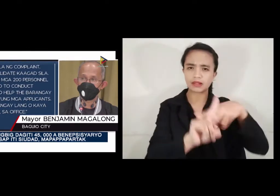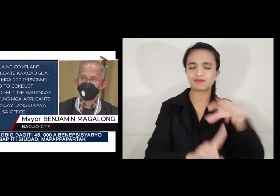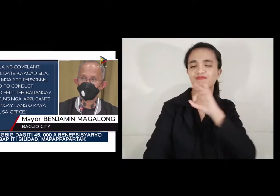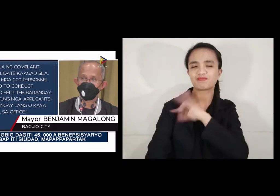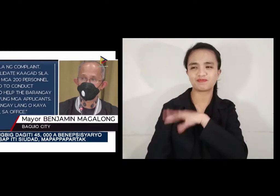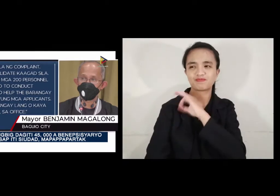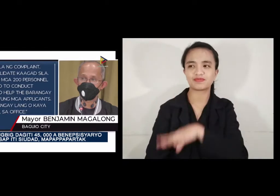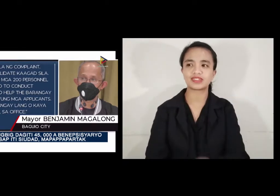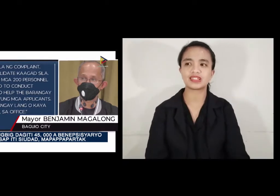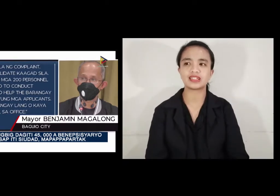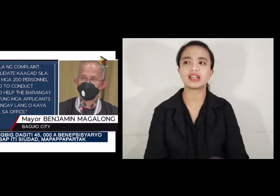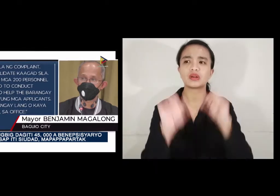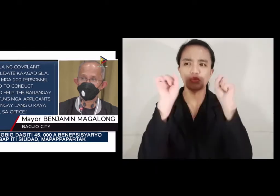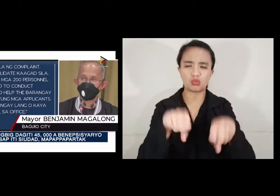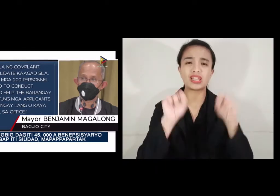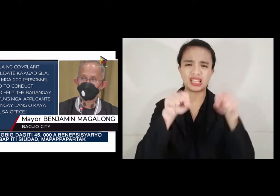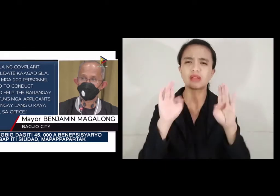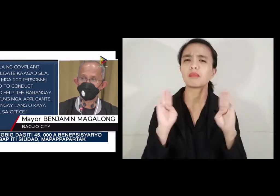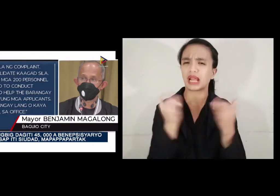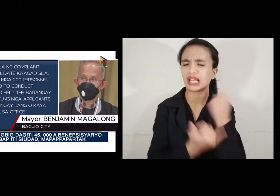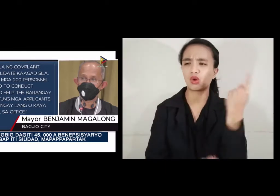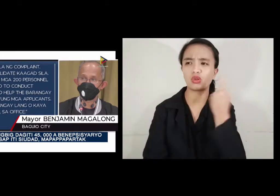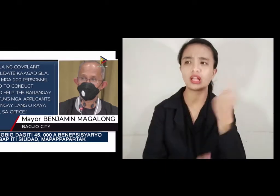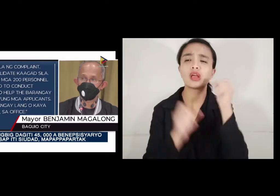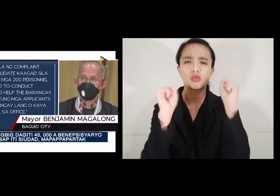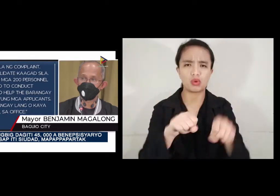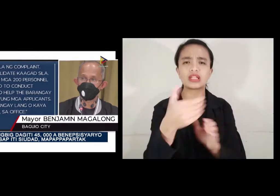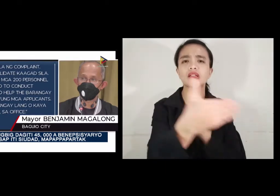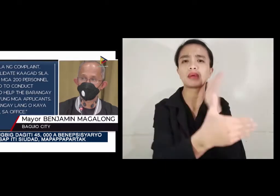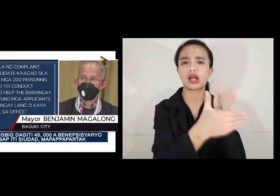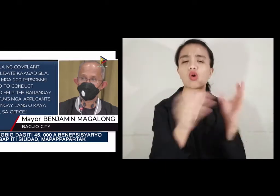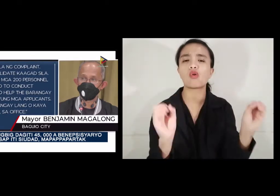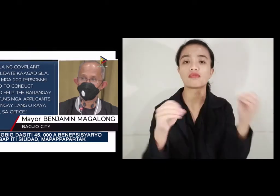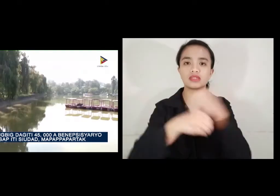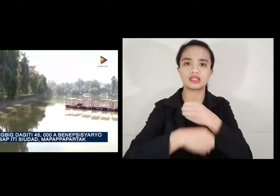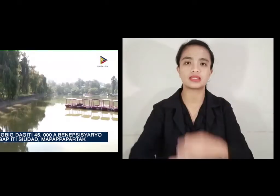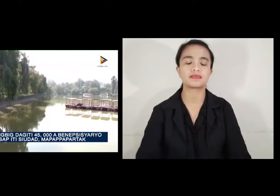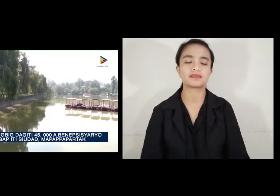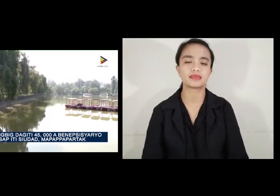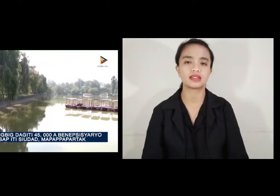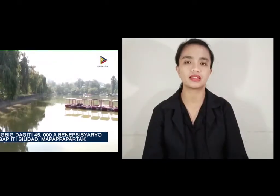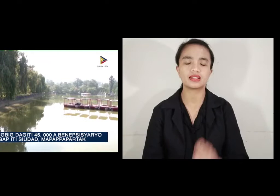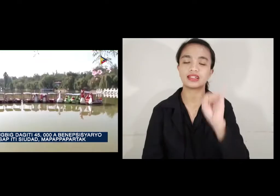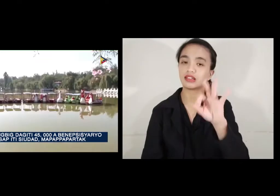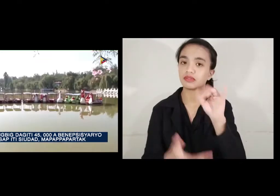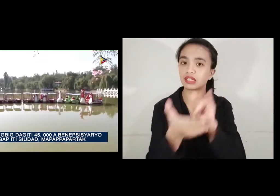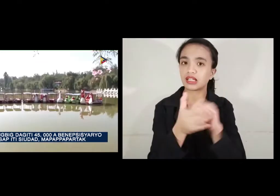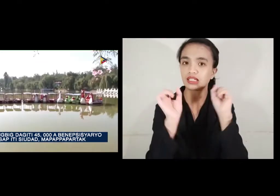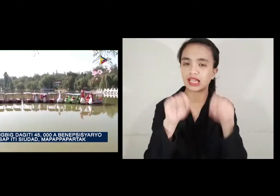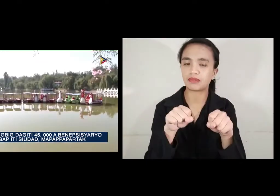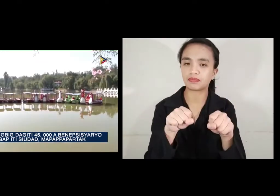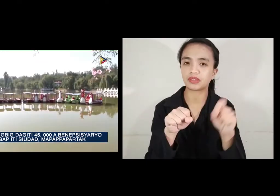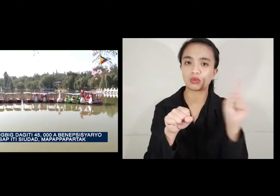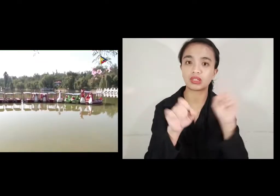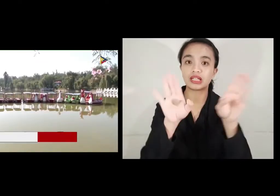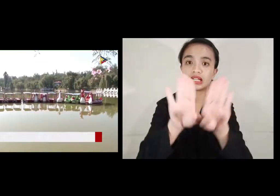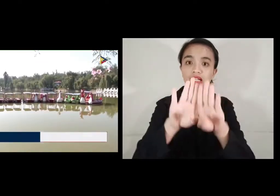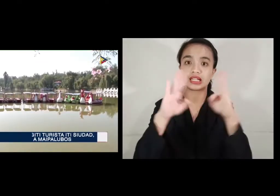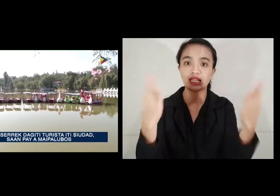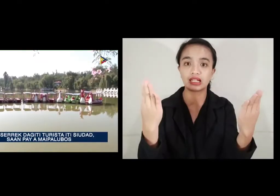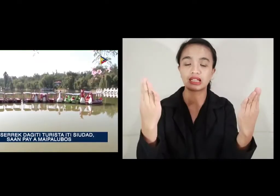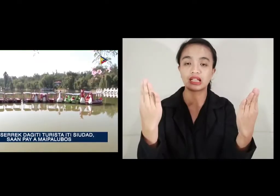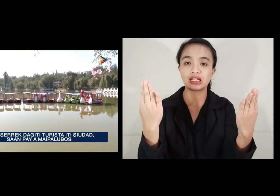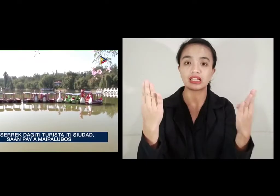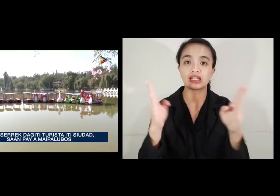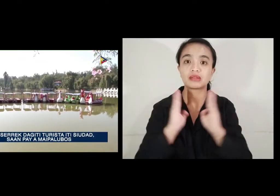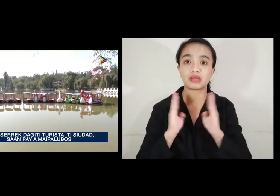mga applicant. Pwede sa barangay lang. O kaya kung hindi naman, pwede naman sa office. No ti pagtutungtungan met ket ti posible a